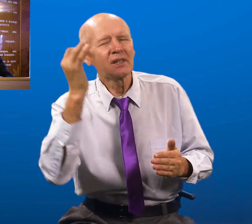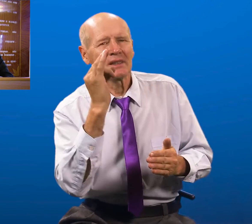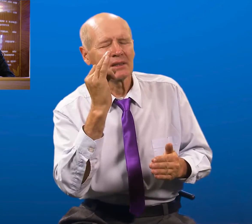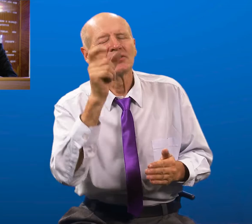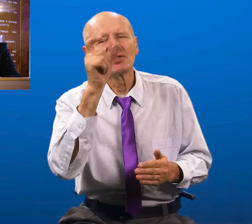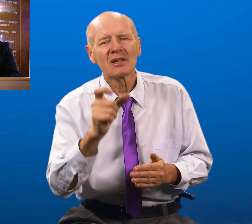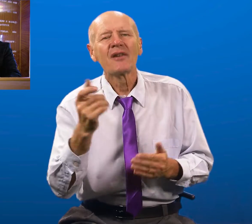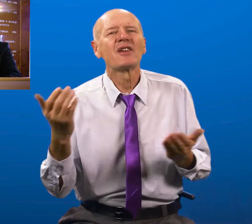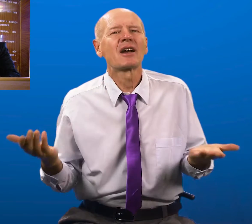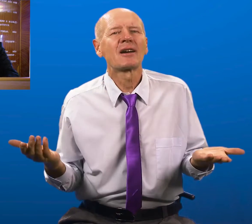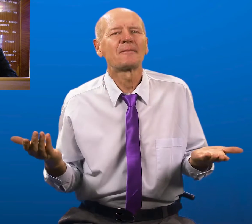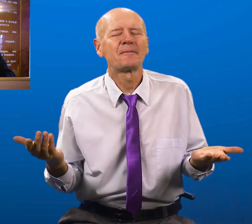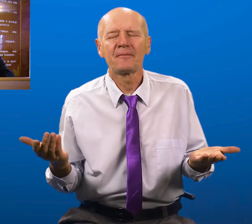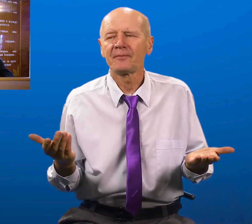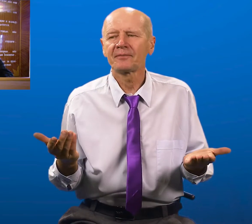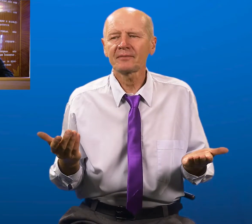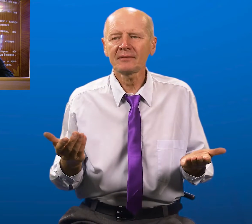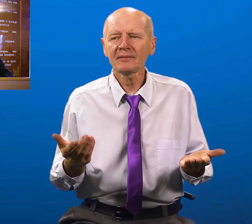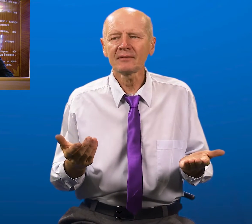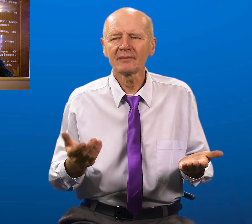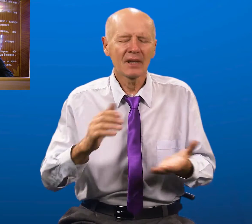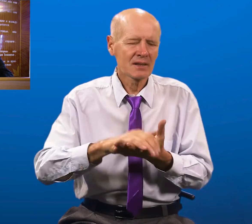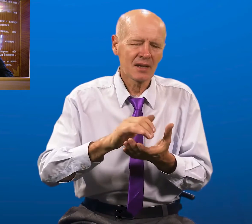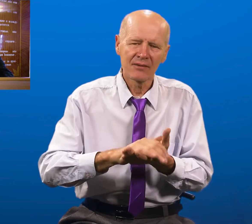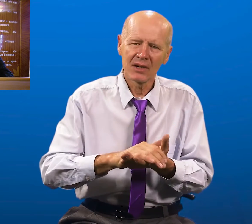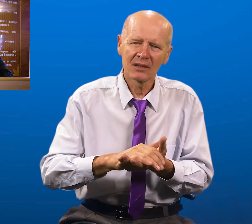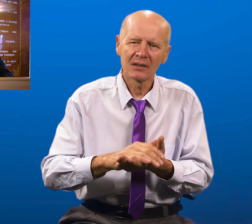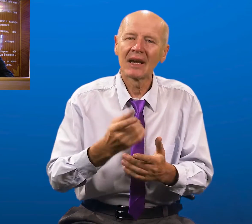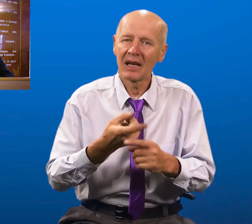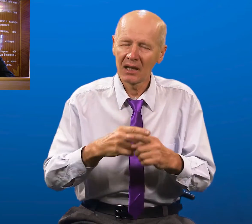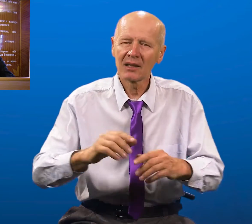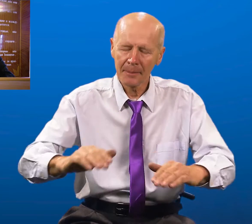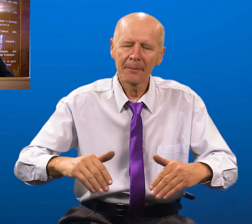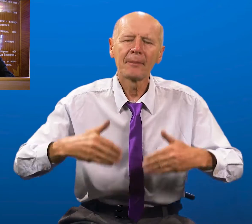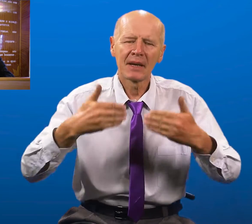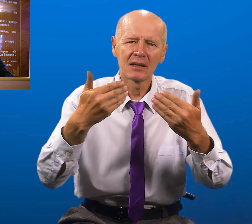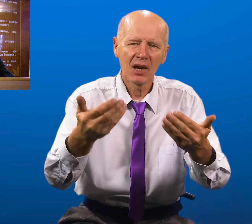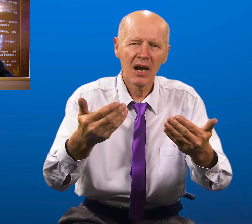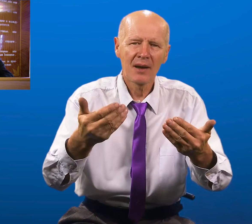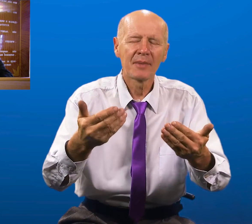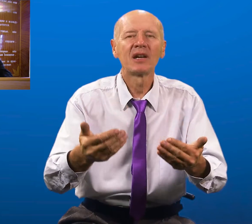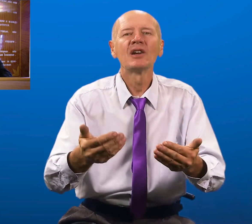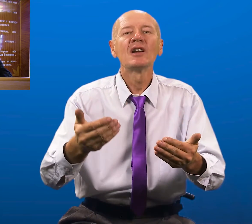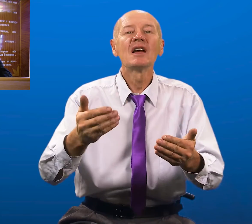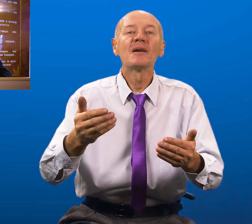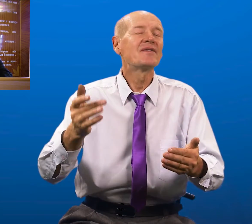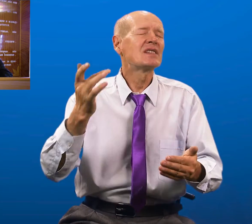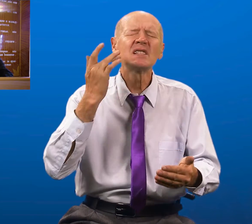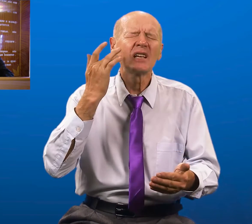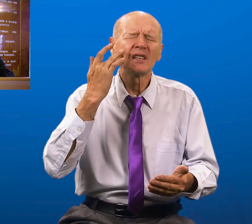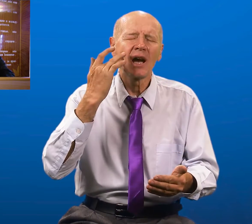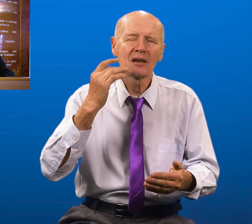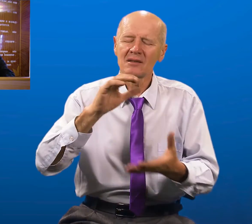человека. И завет спасения, предлагаемый Богом, это всегда завет благодати, который